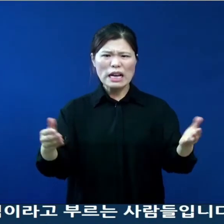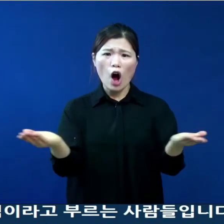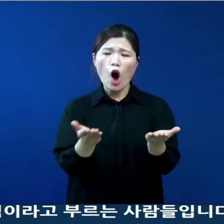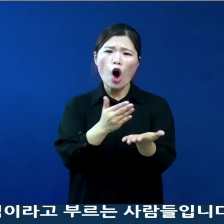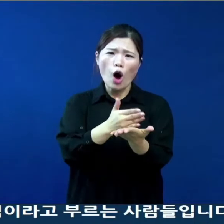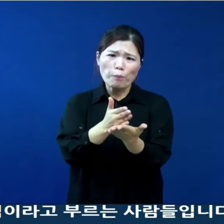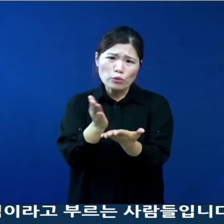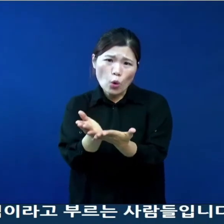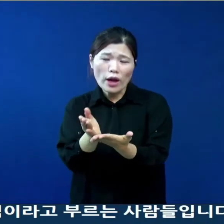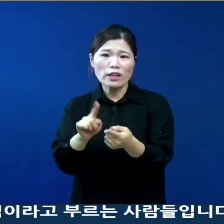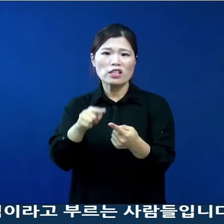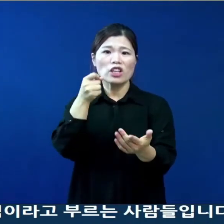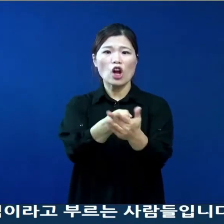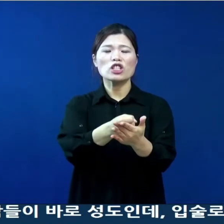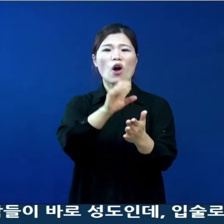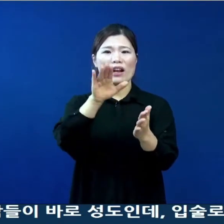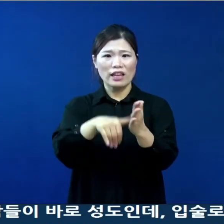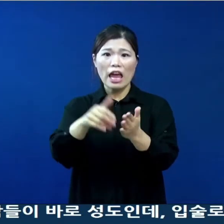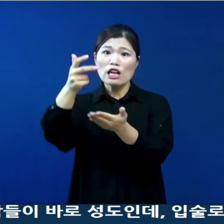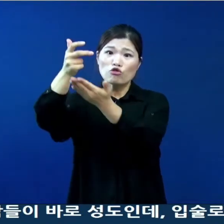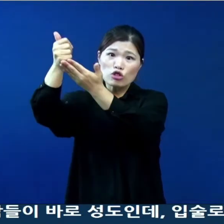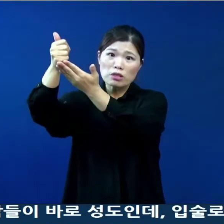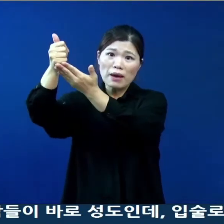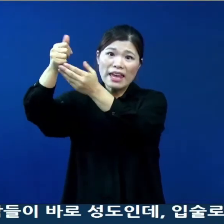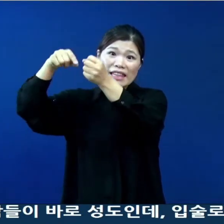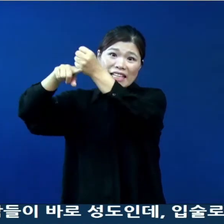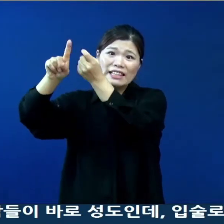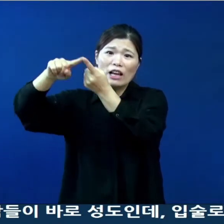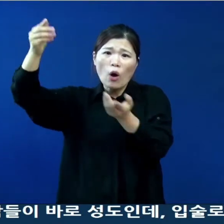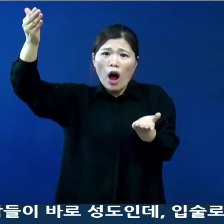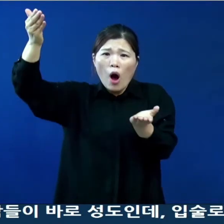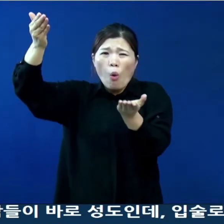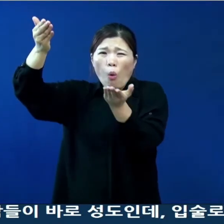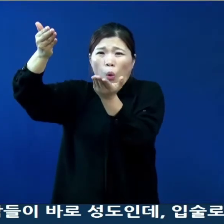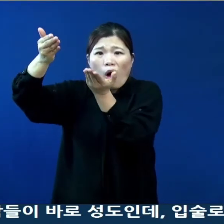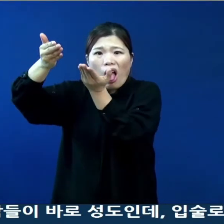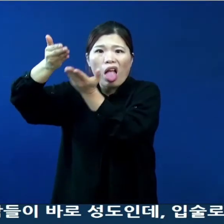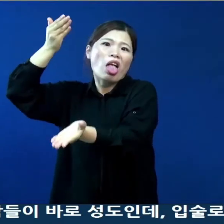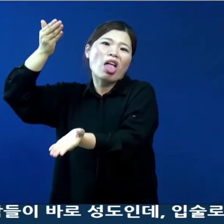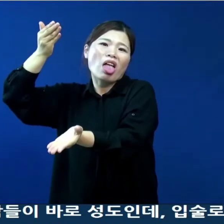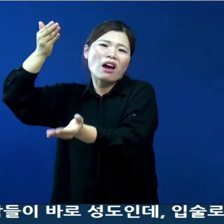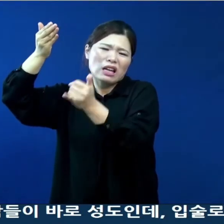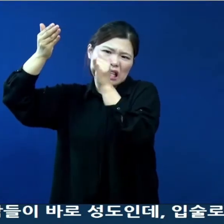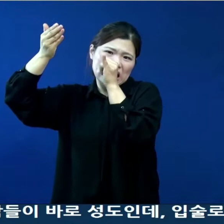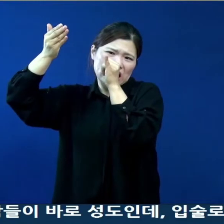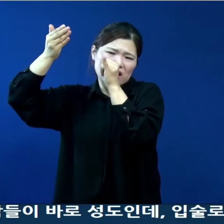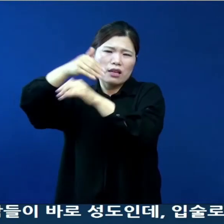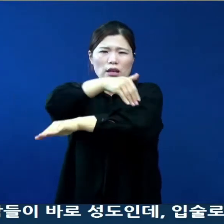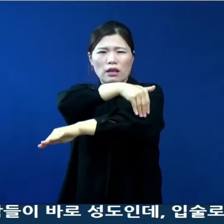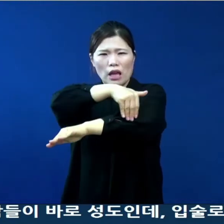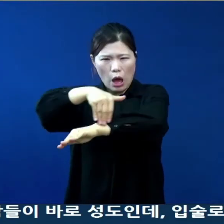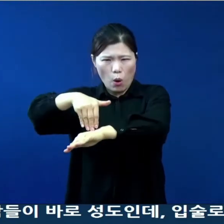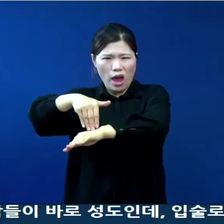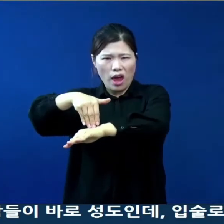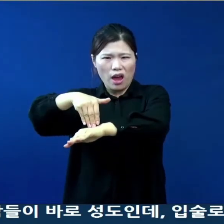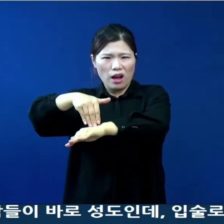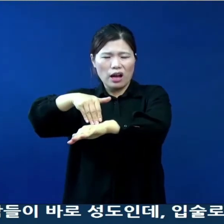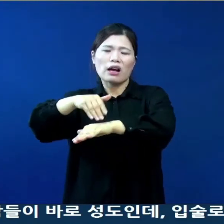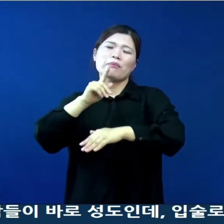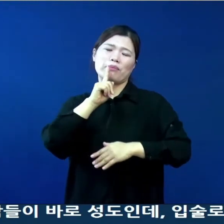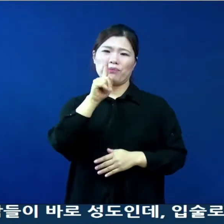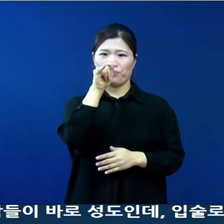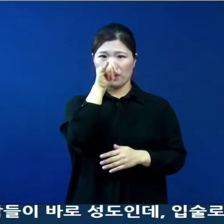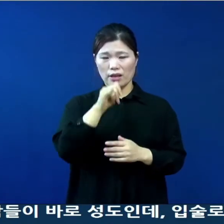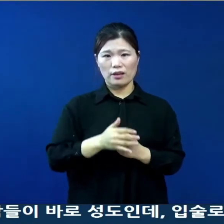있어서 주님 대신 주의 뜻이 전혀 반영되지 않는 계획을 세웠다라고 하는